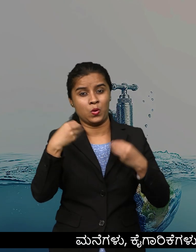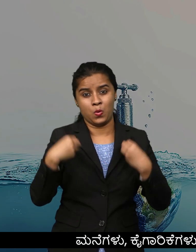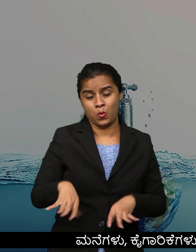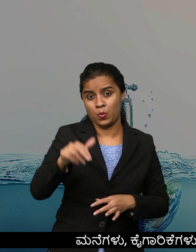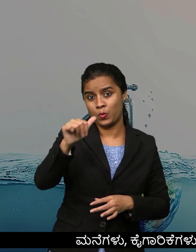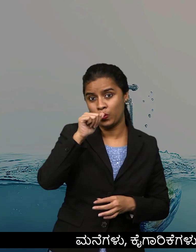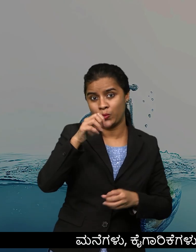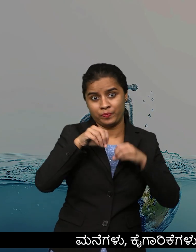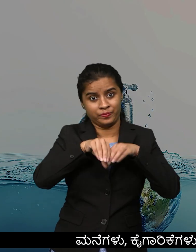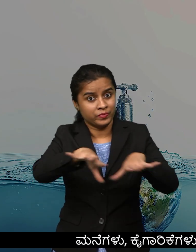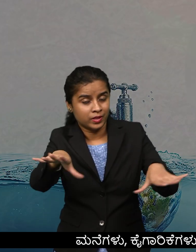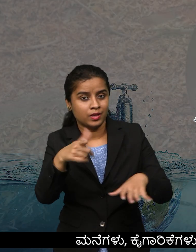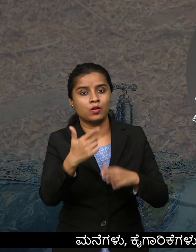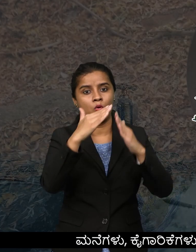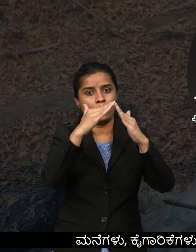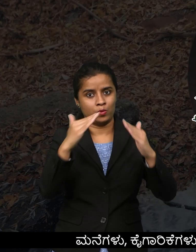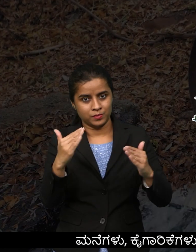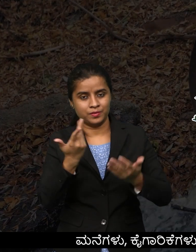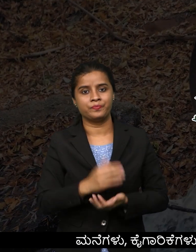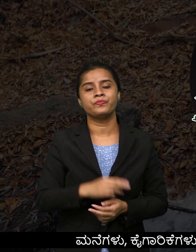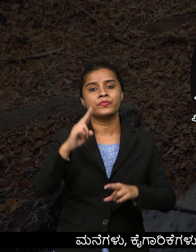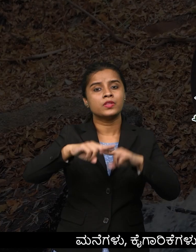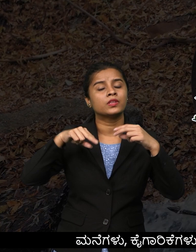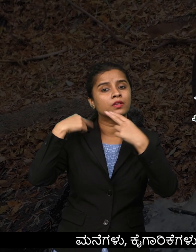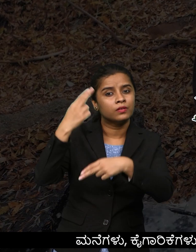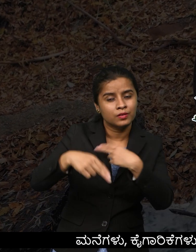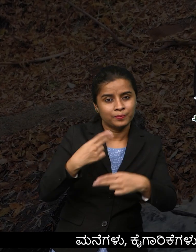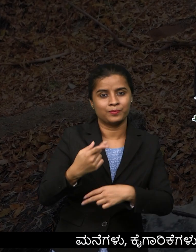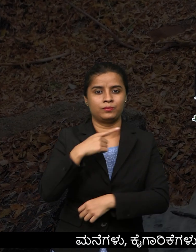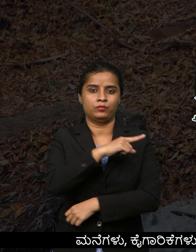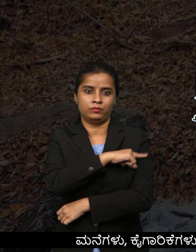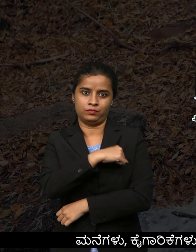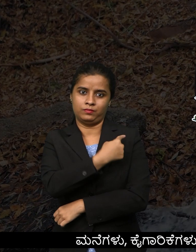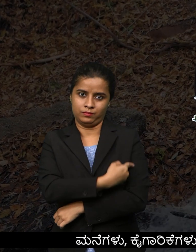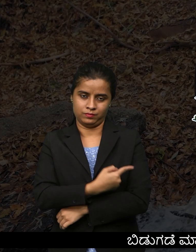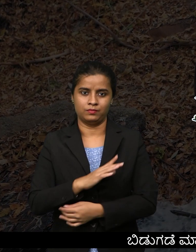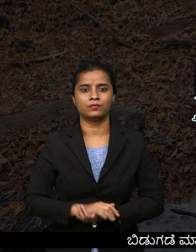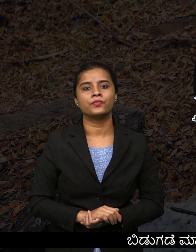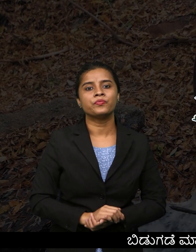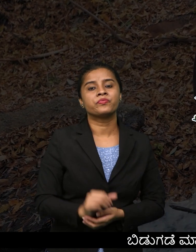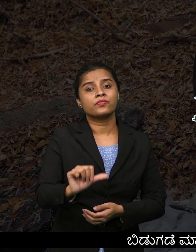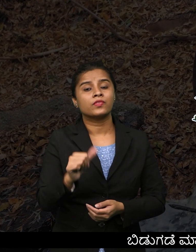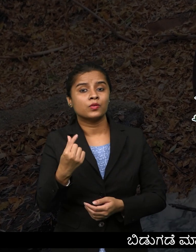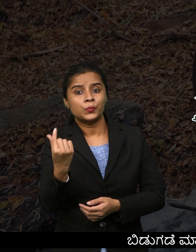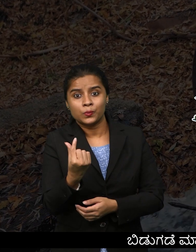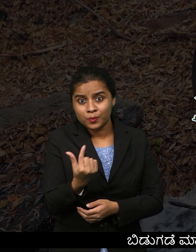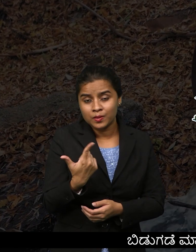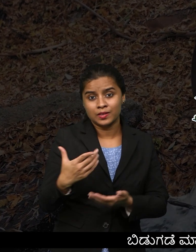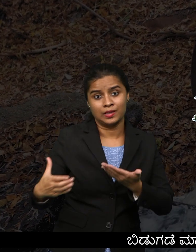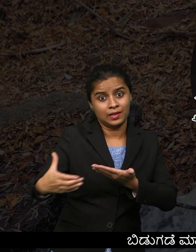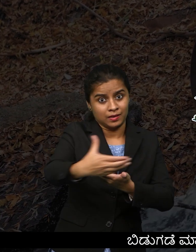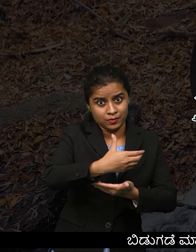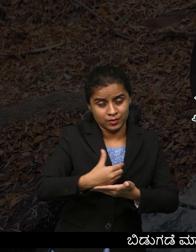ಮನೆಗಳು, ಕೈಗಾರಿಕೆಗಳು, ಆಸ್ಪತ್ರೆಗಳು ಮತ್ತು ಇತರ ಬಳಕೆದಾರರು ಬಿಡುಗಡೆ ಮಾಡುವ